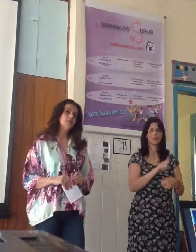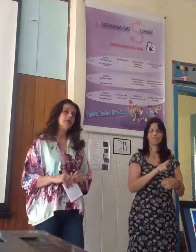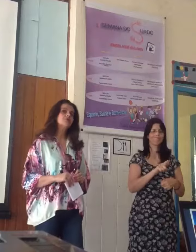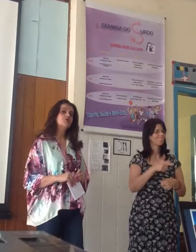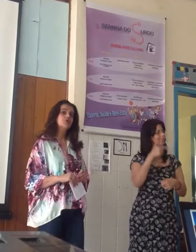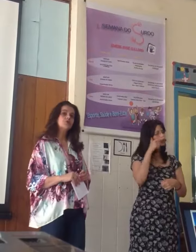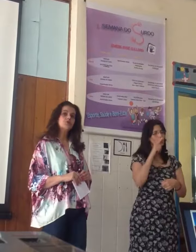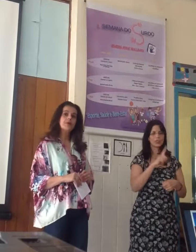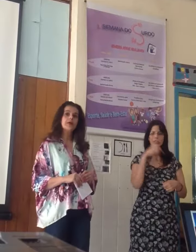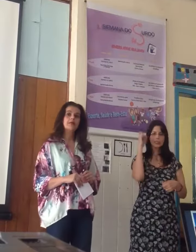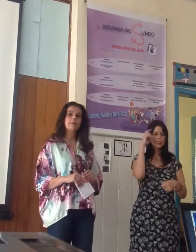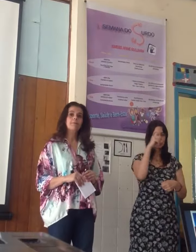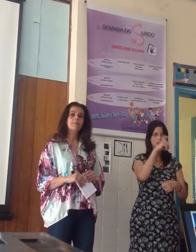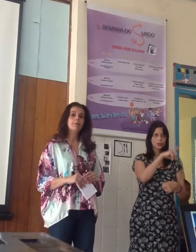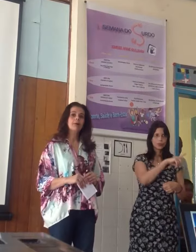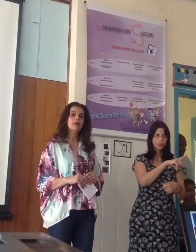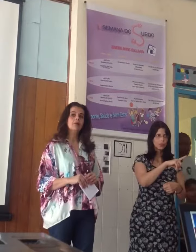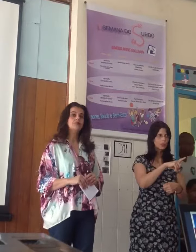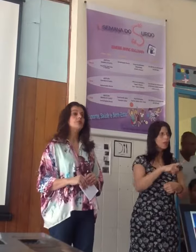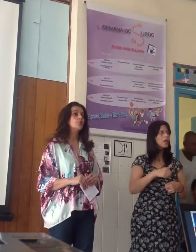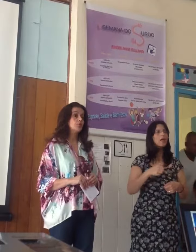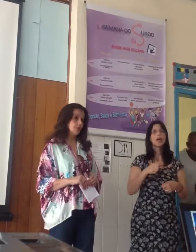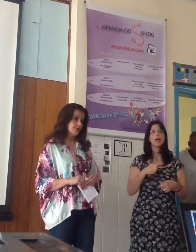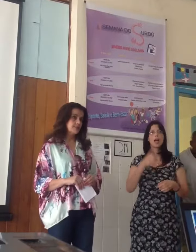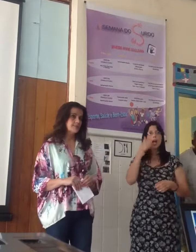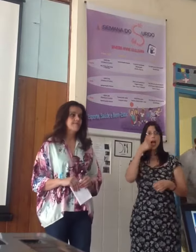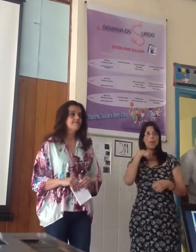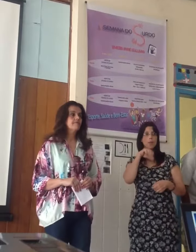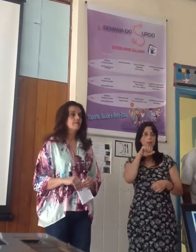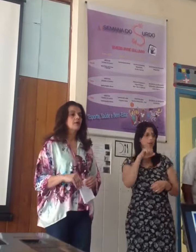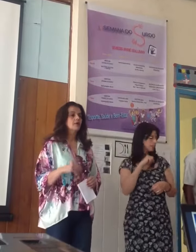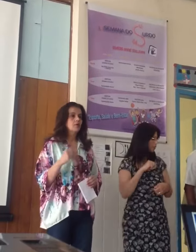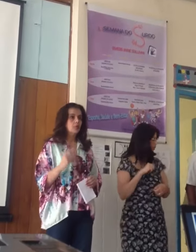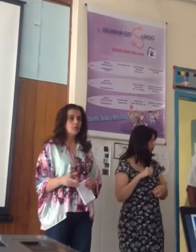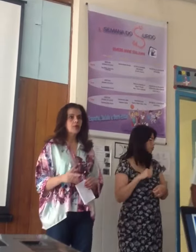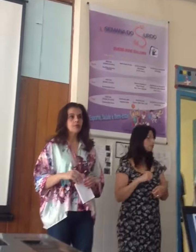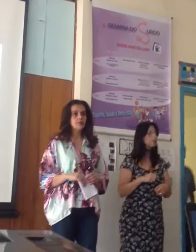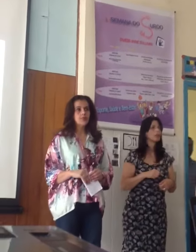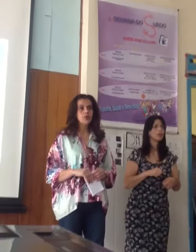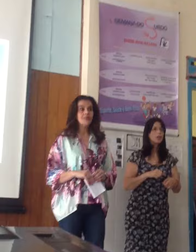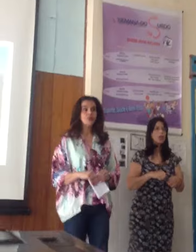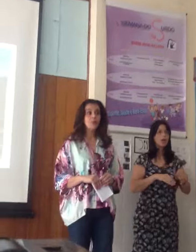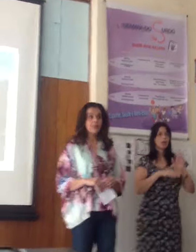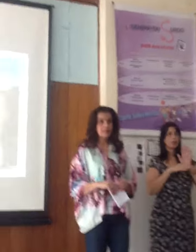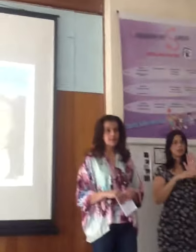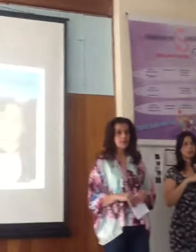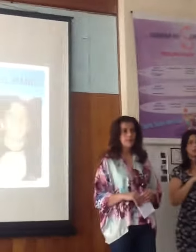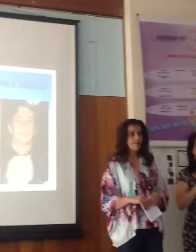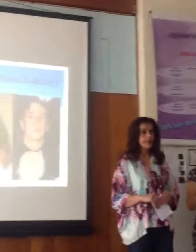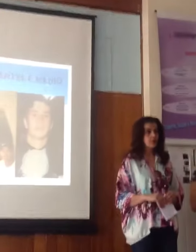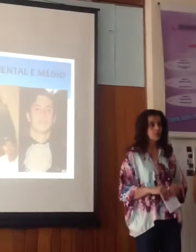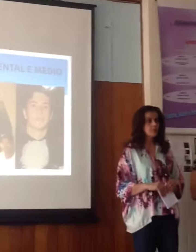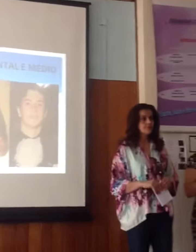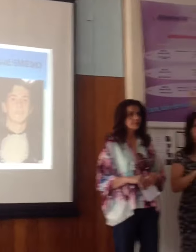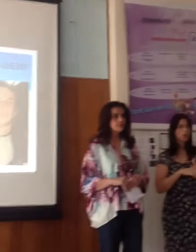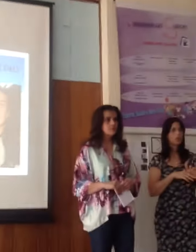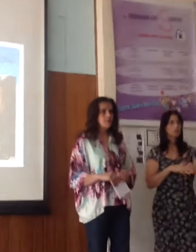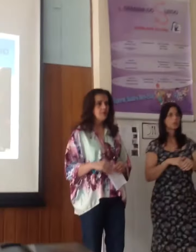Aí partimos para o ciclo 2. Colocamos ele numa surpresa.